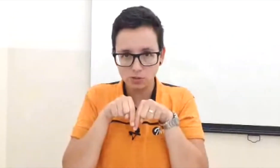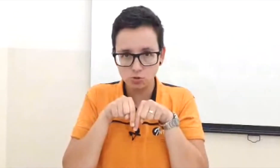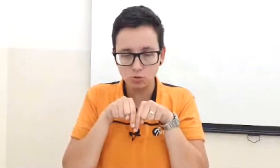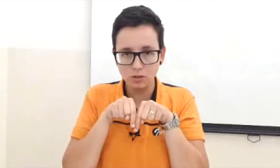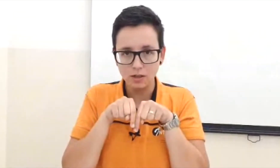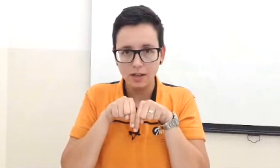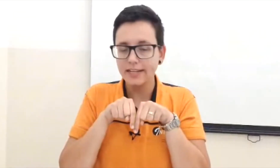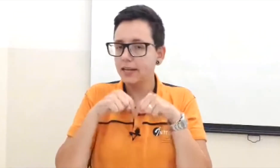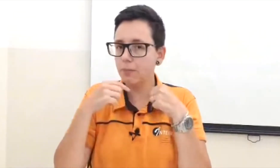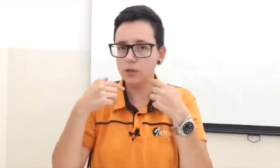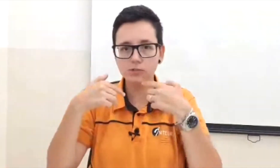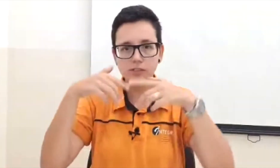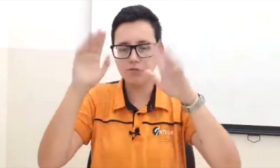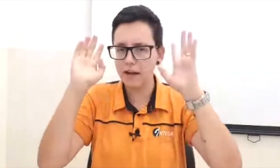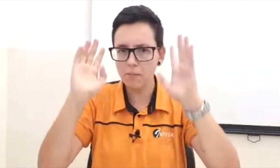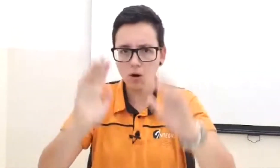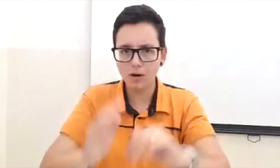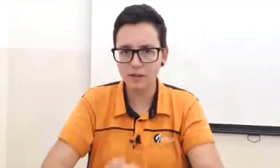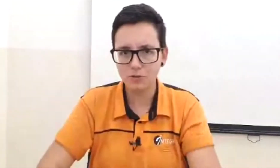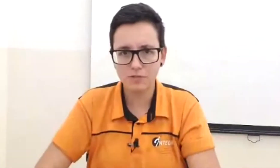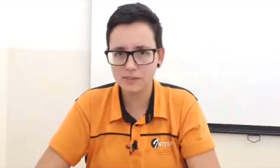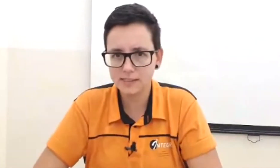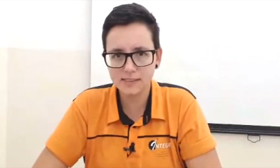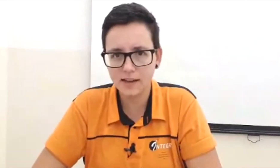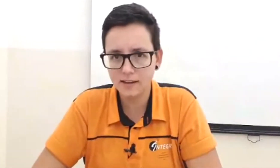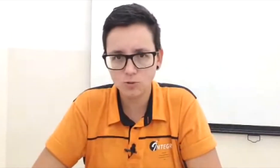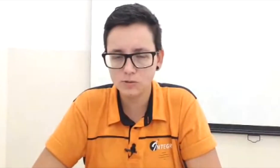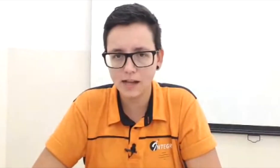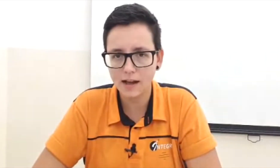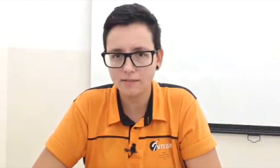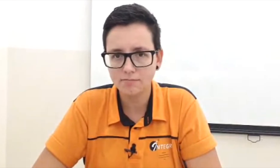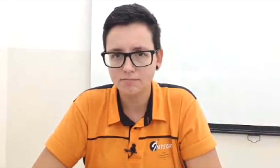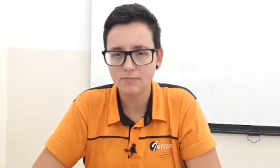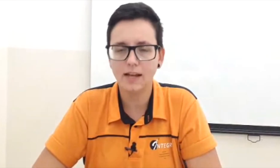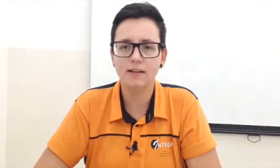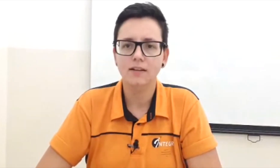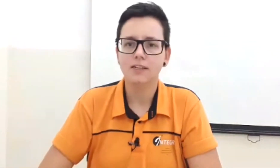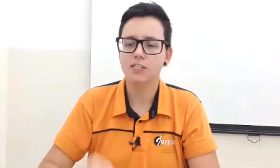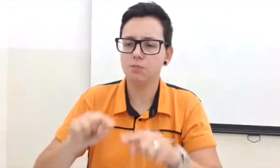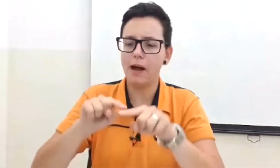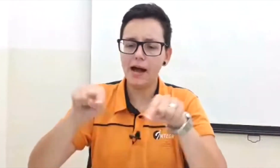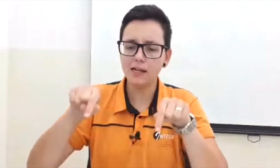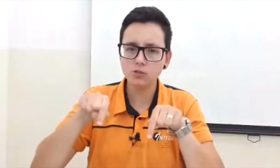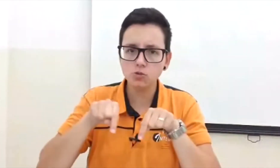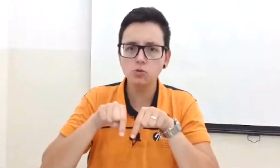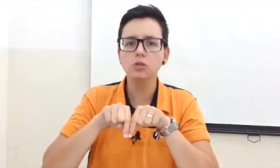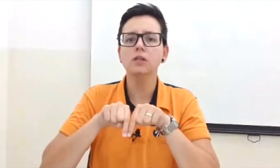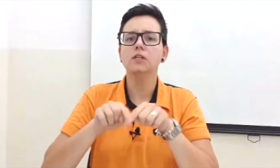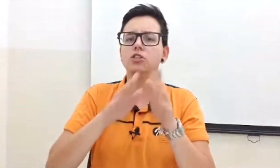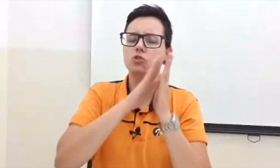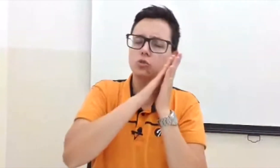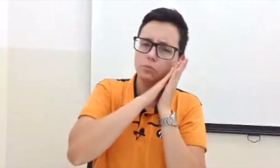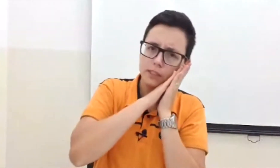espaço, e depois você vai embora no que você quiser usar, né? Espaço de